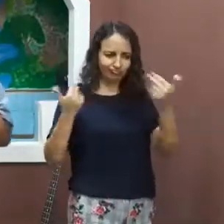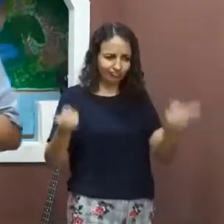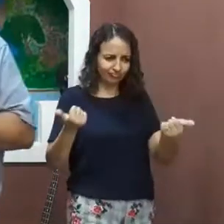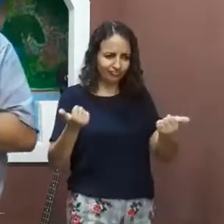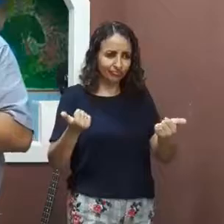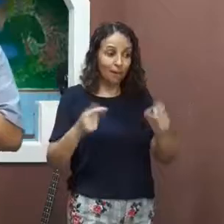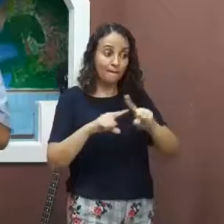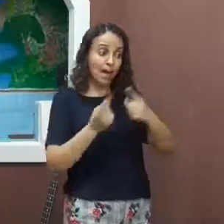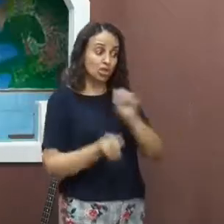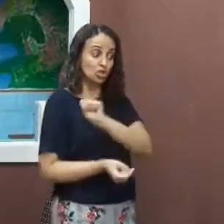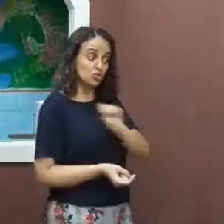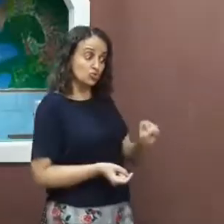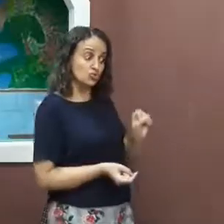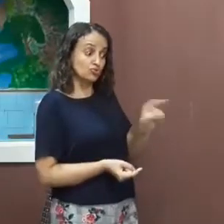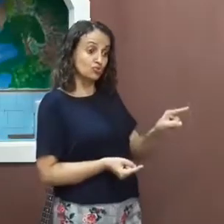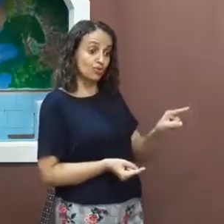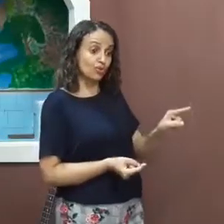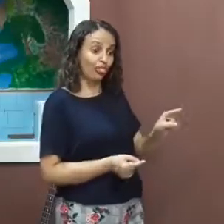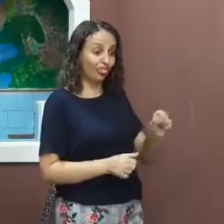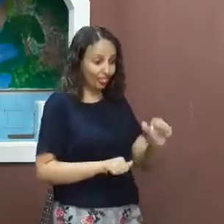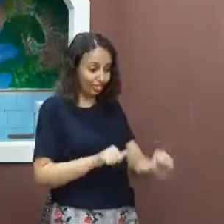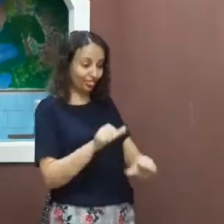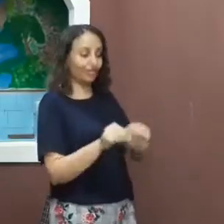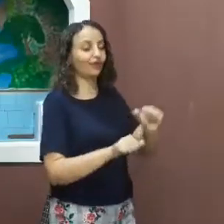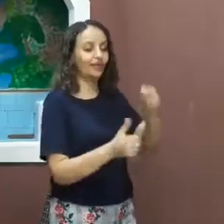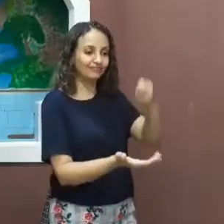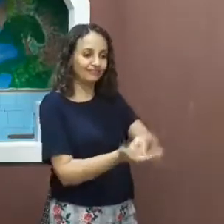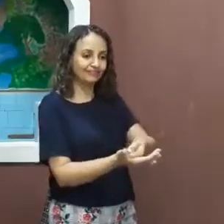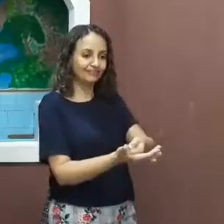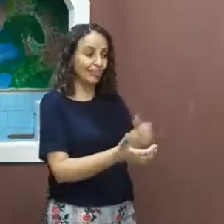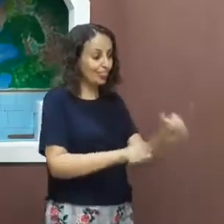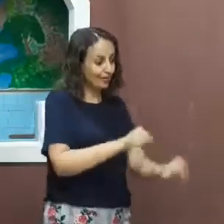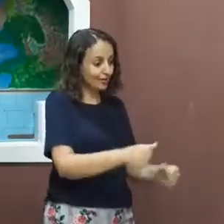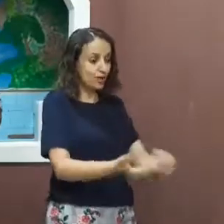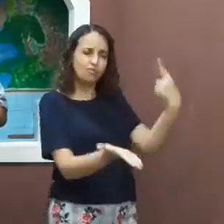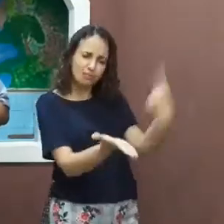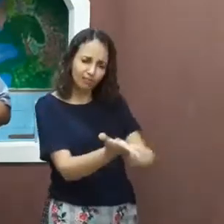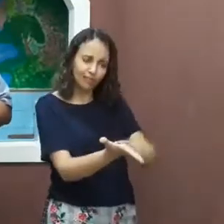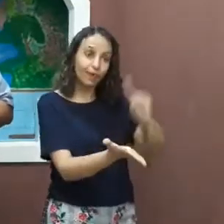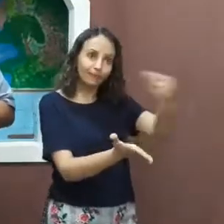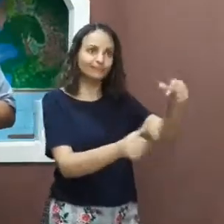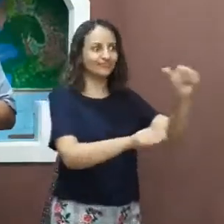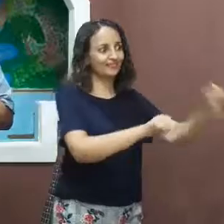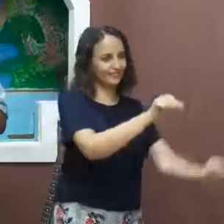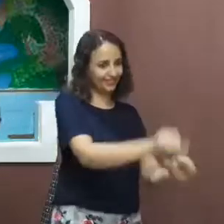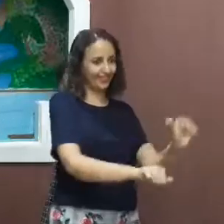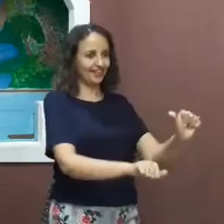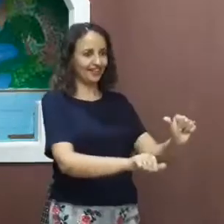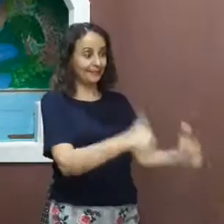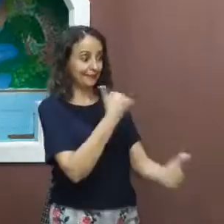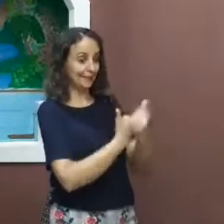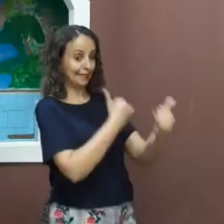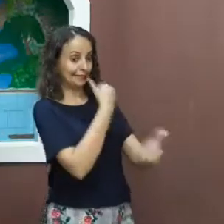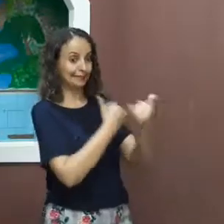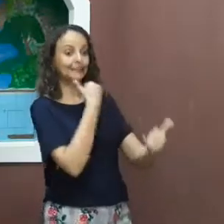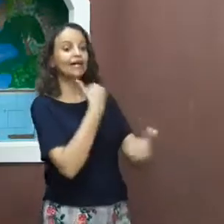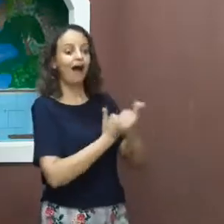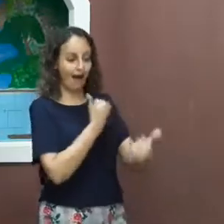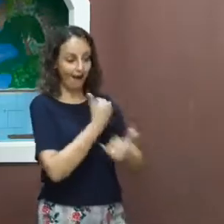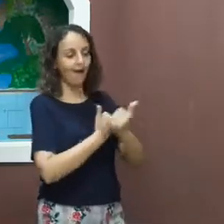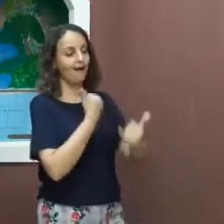Labão mudava o pagamento de Jacó, que depois é mudado o nome para Israel, para que